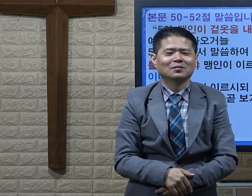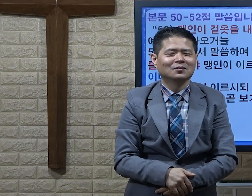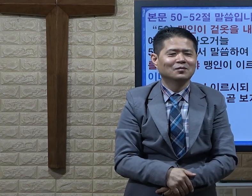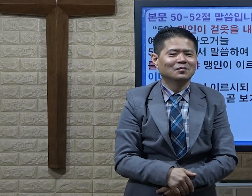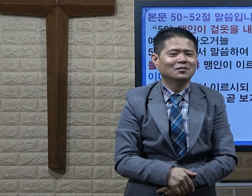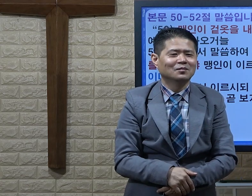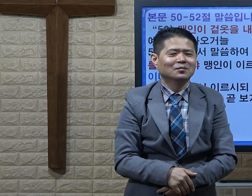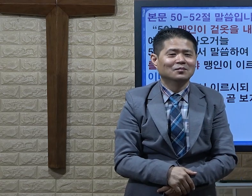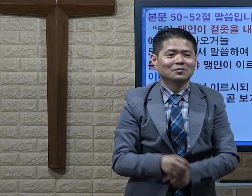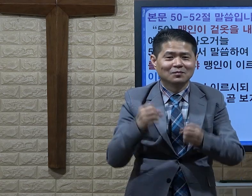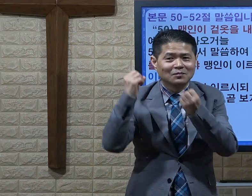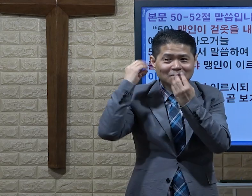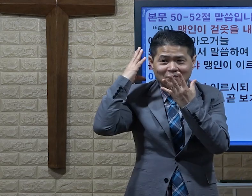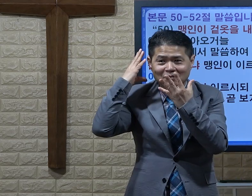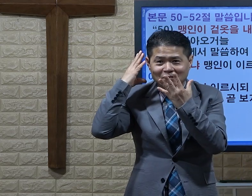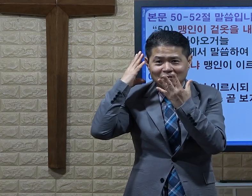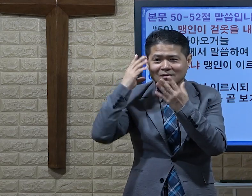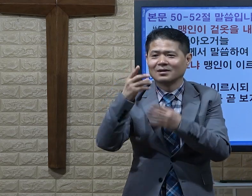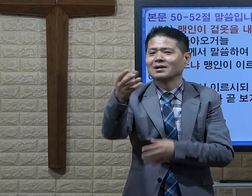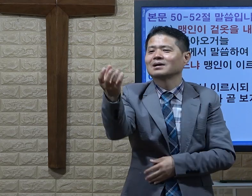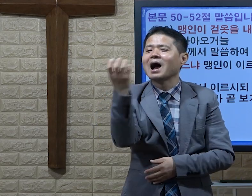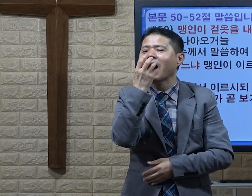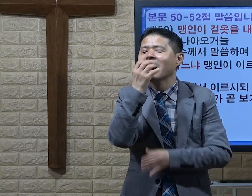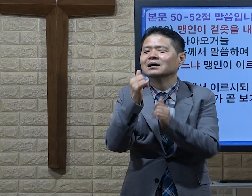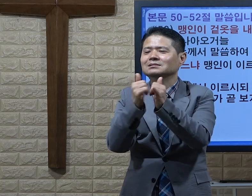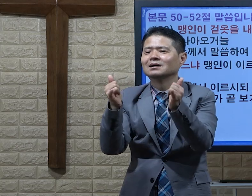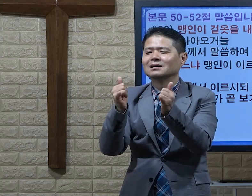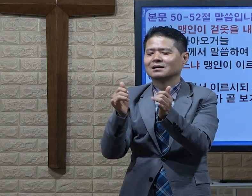싶나요? 말을 했으면 좋겠습니다.